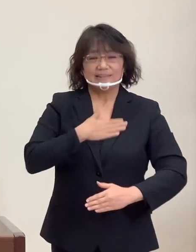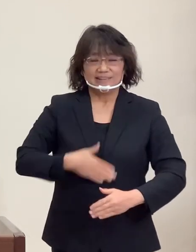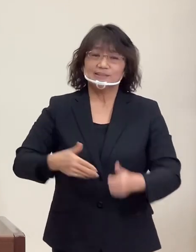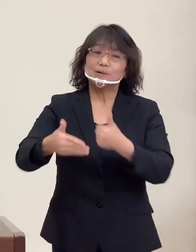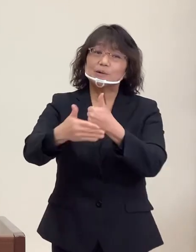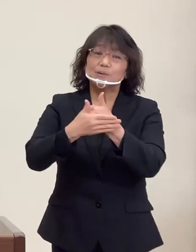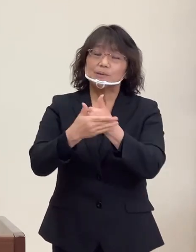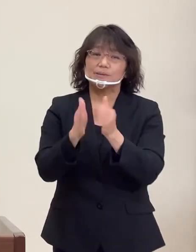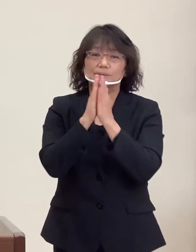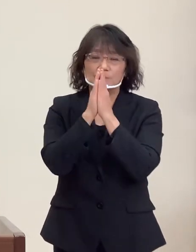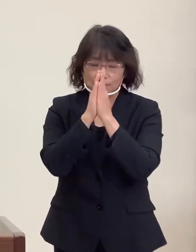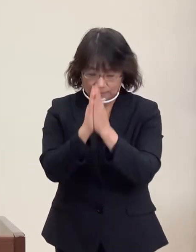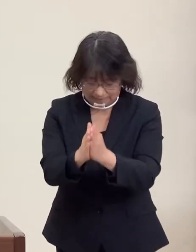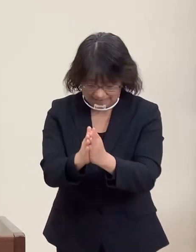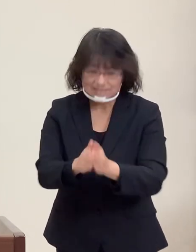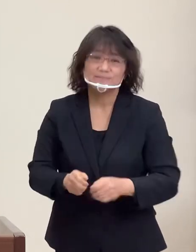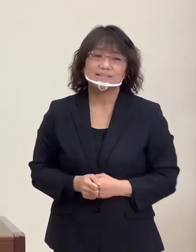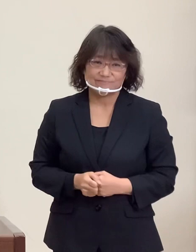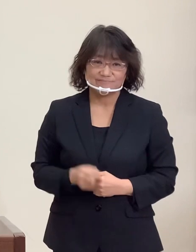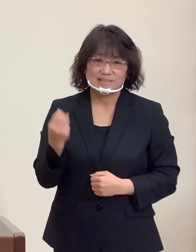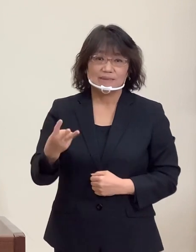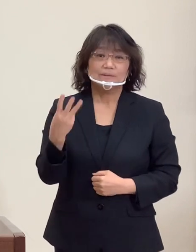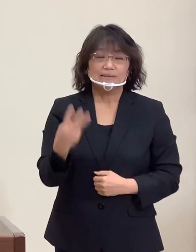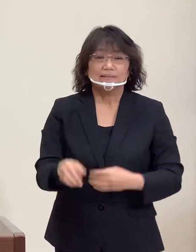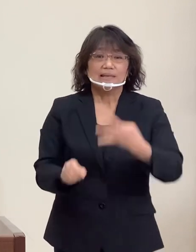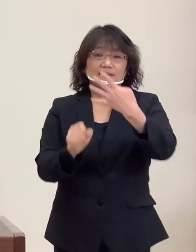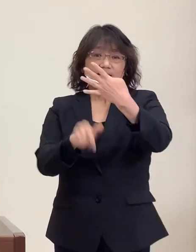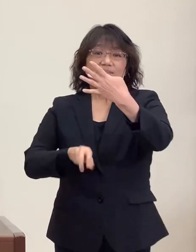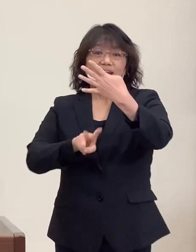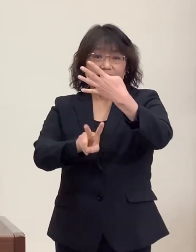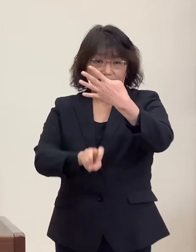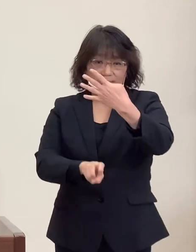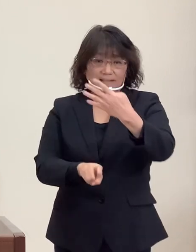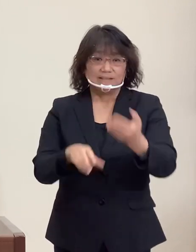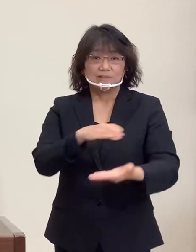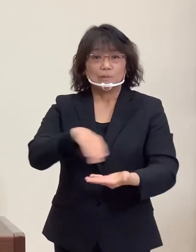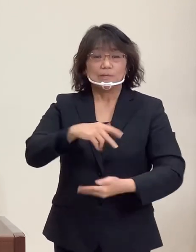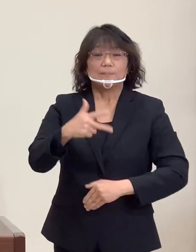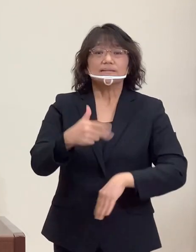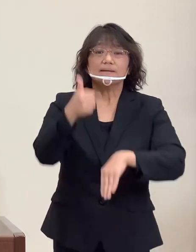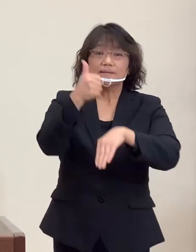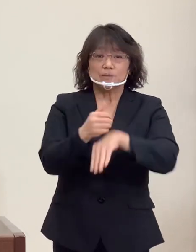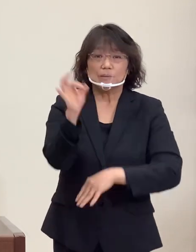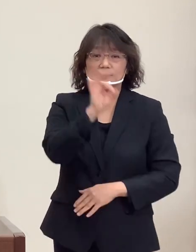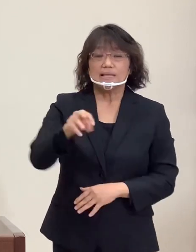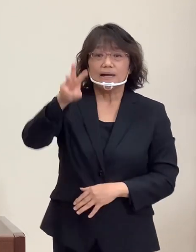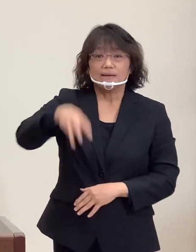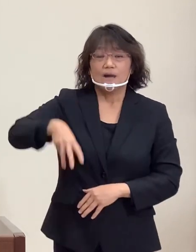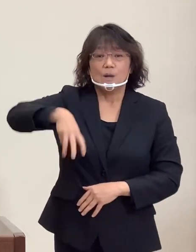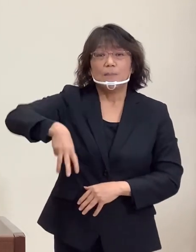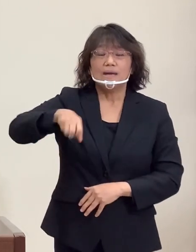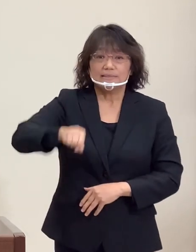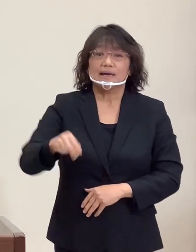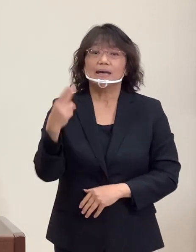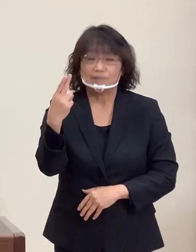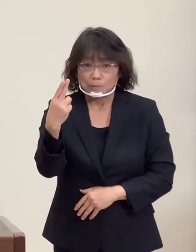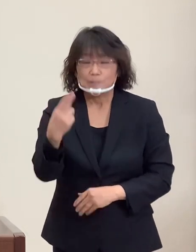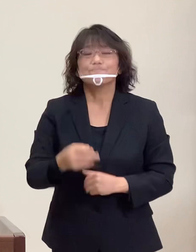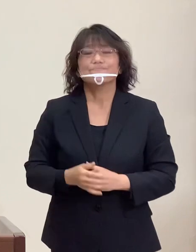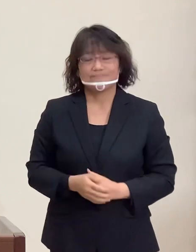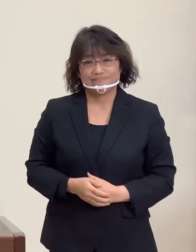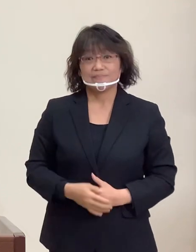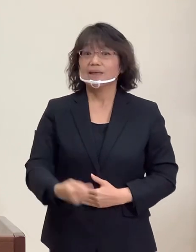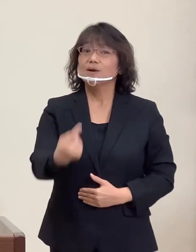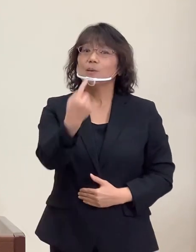協力をお願いいたしますれは3年4月僅か郡山市町品川まさと私自身もです